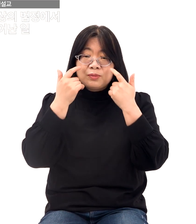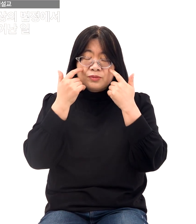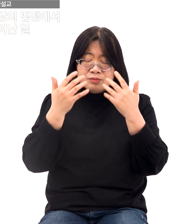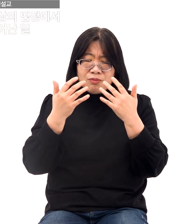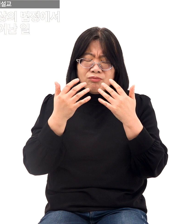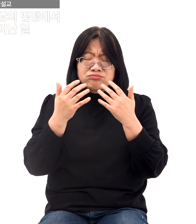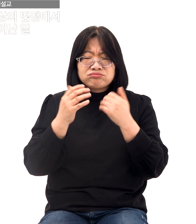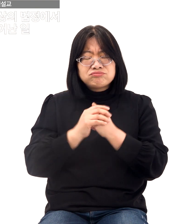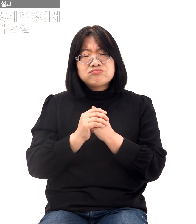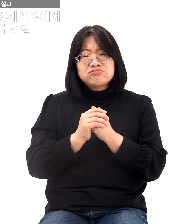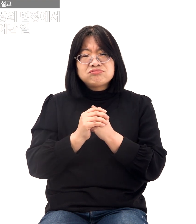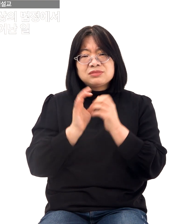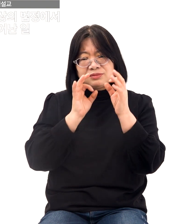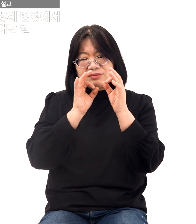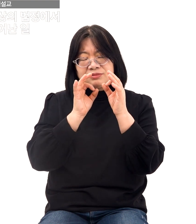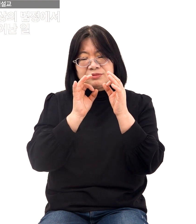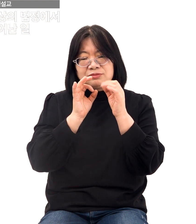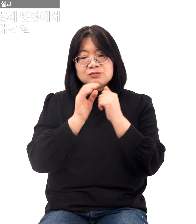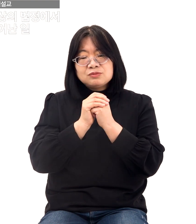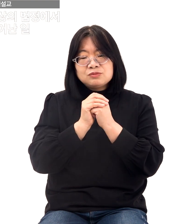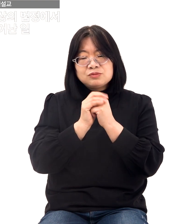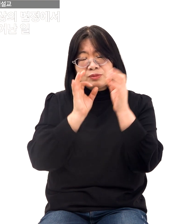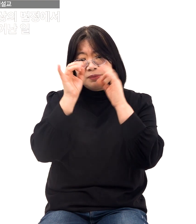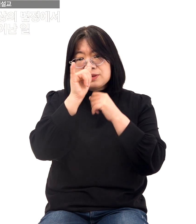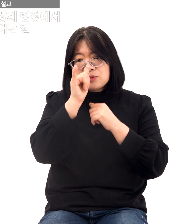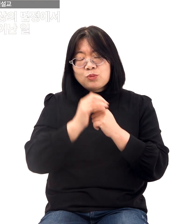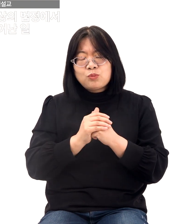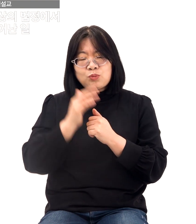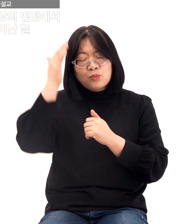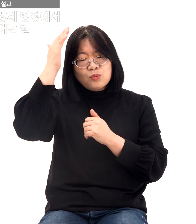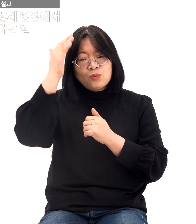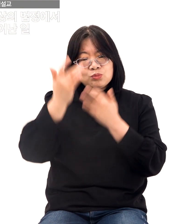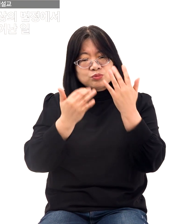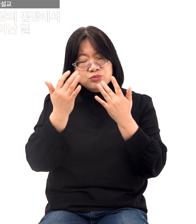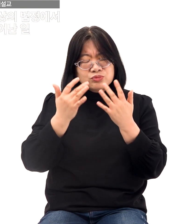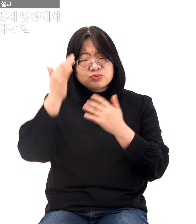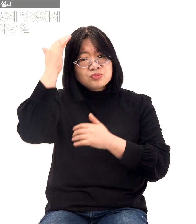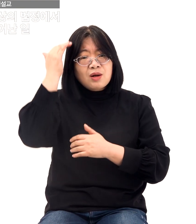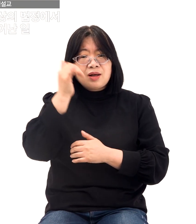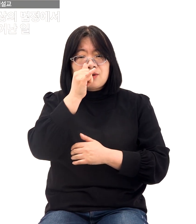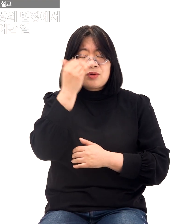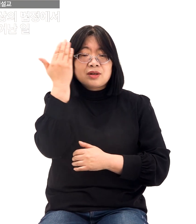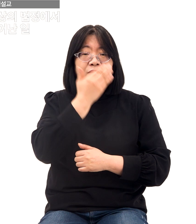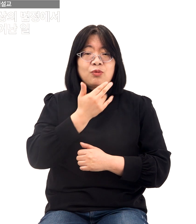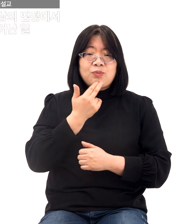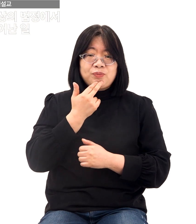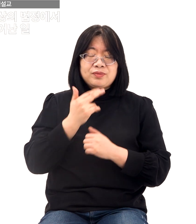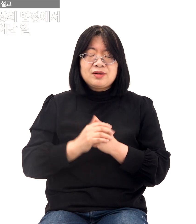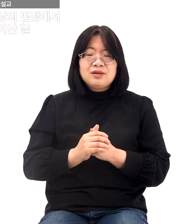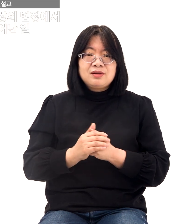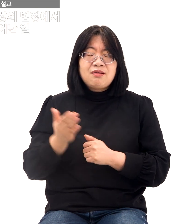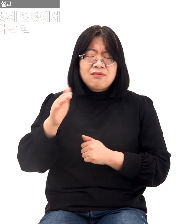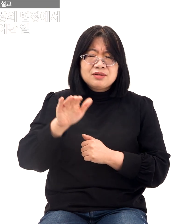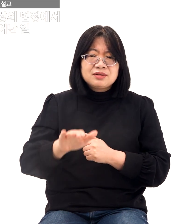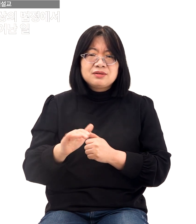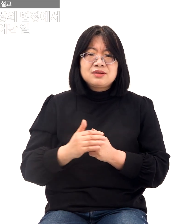있어요. 불이 끄슬렸어요. 깨끗하지 못해요. 근데